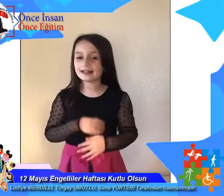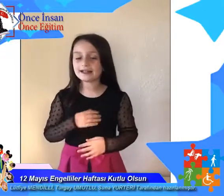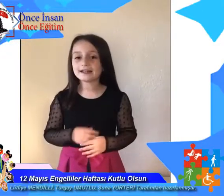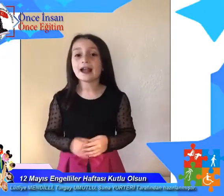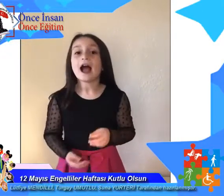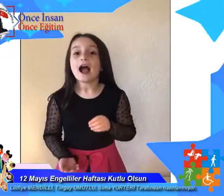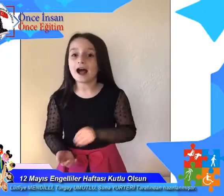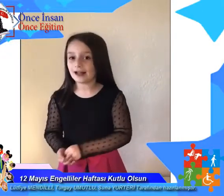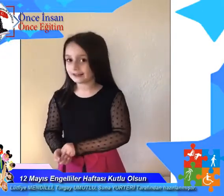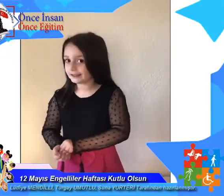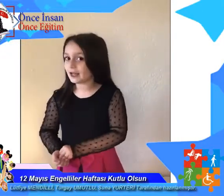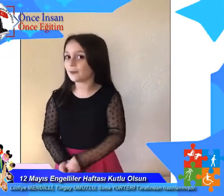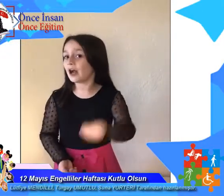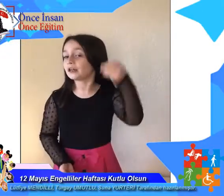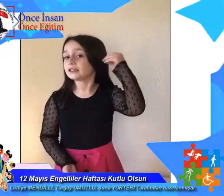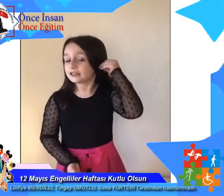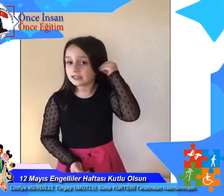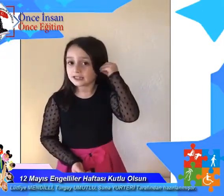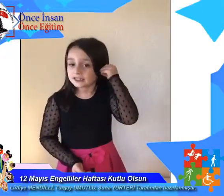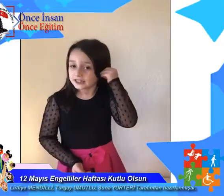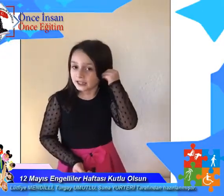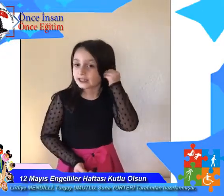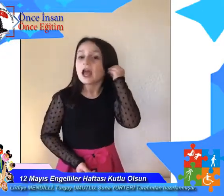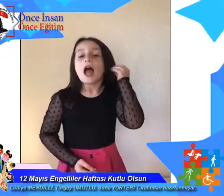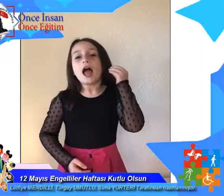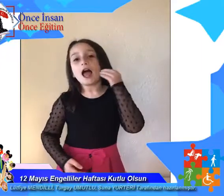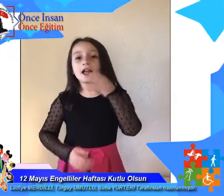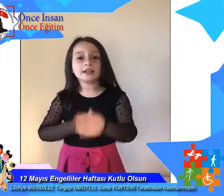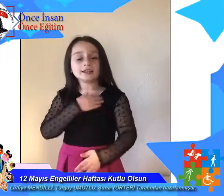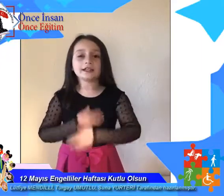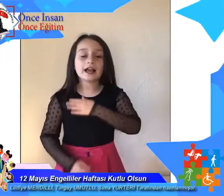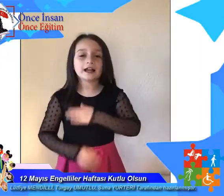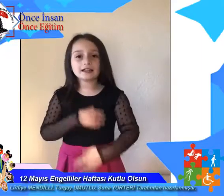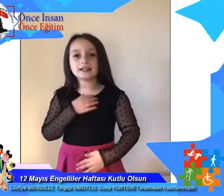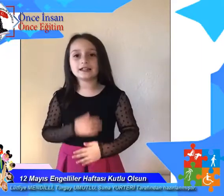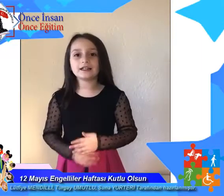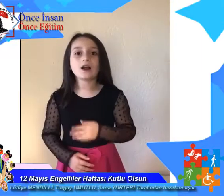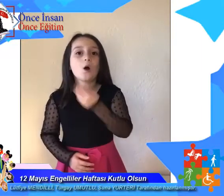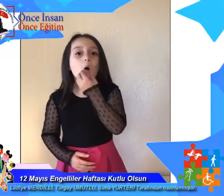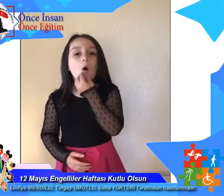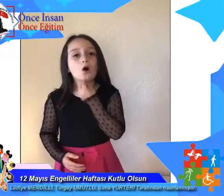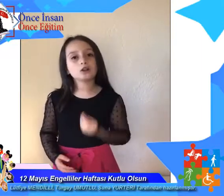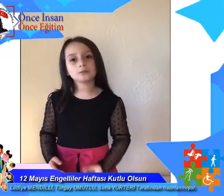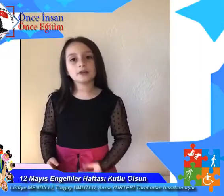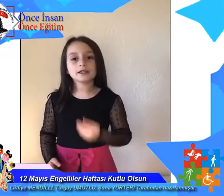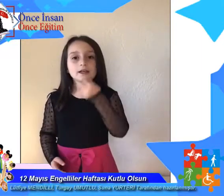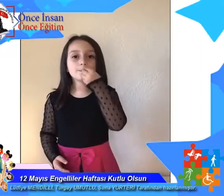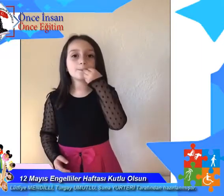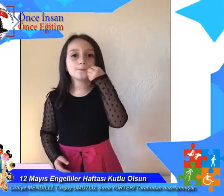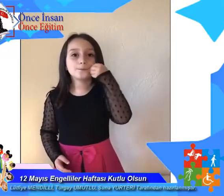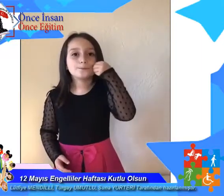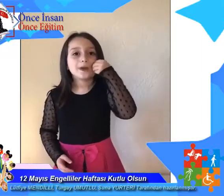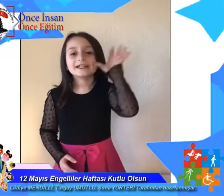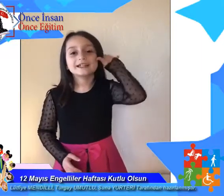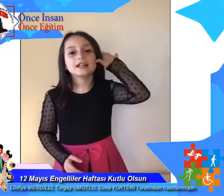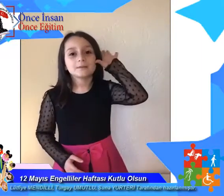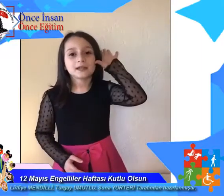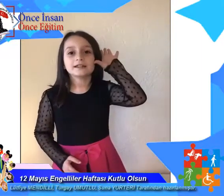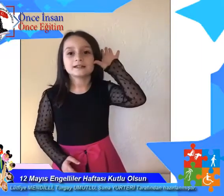Engellileri anlamak için engelli olmayı beklemeyin.